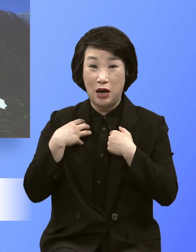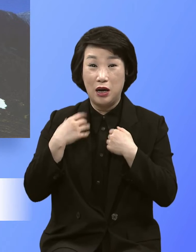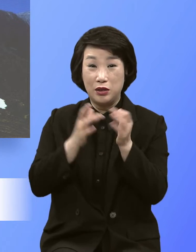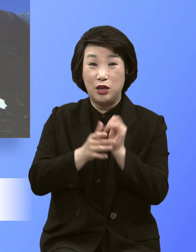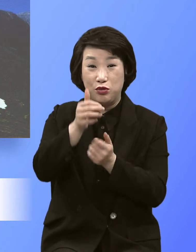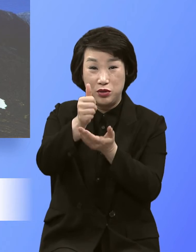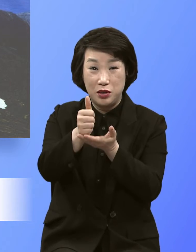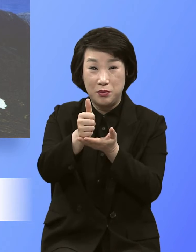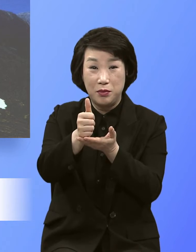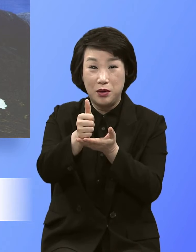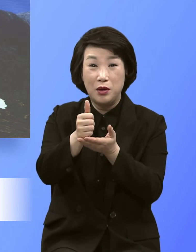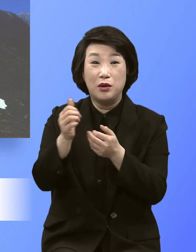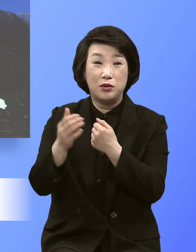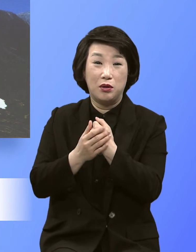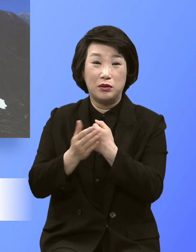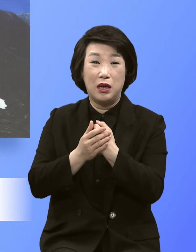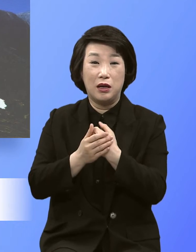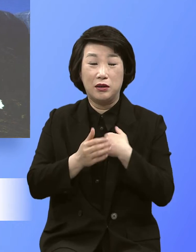예수 그리스도로부터